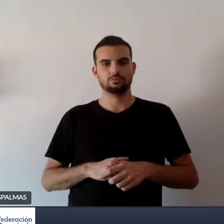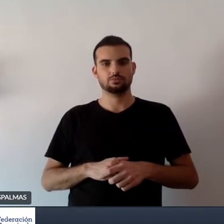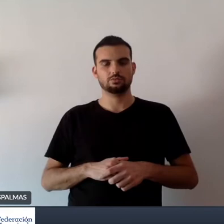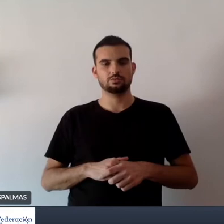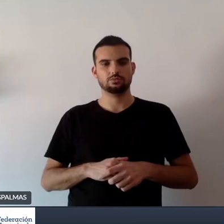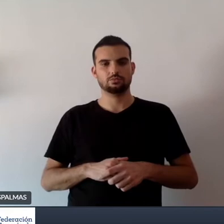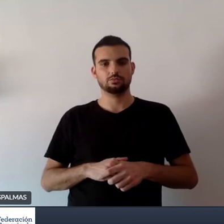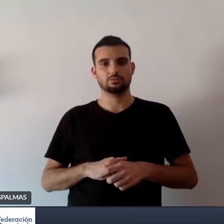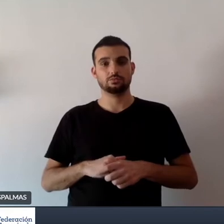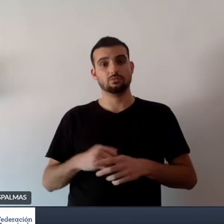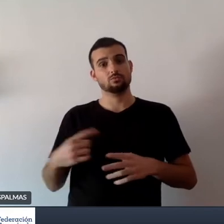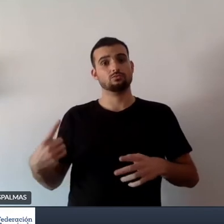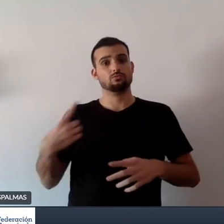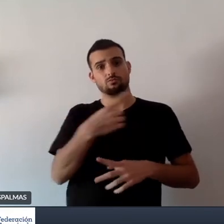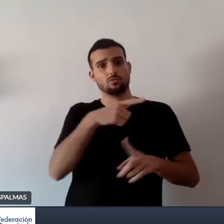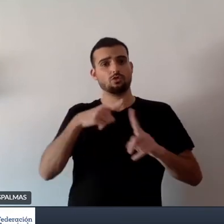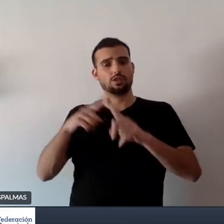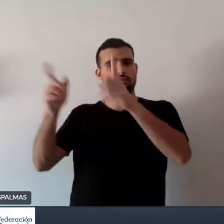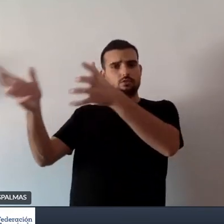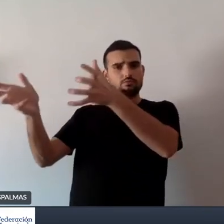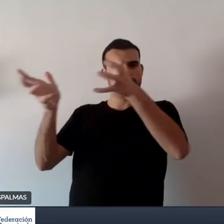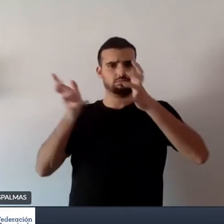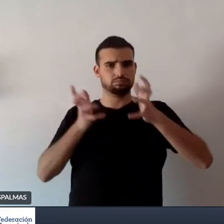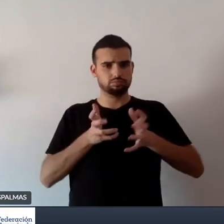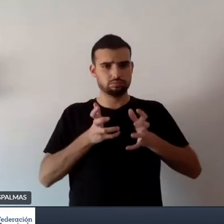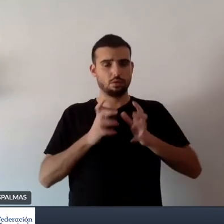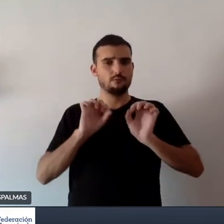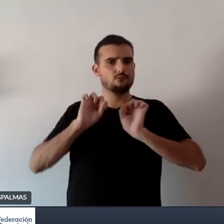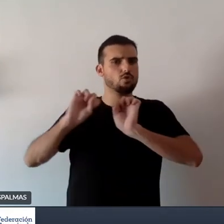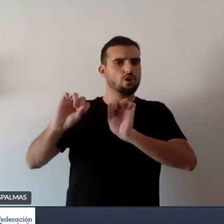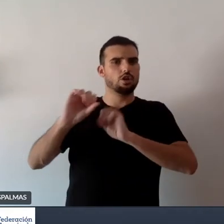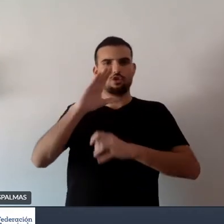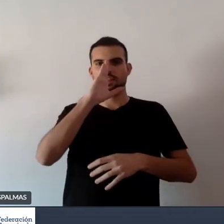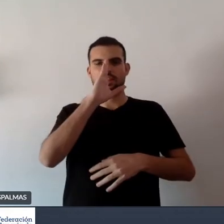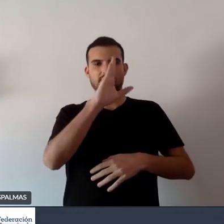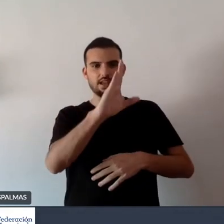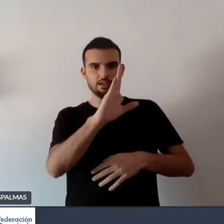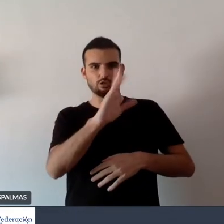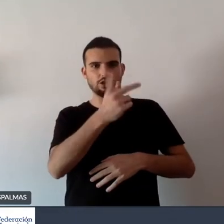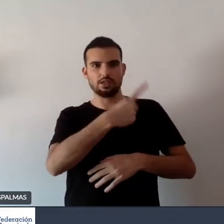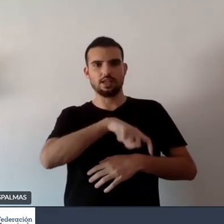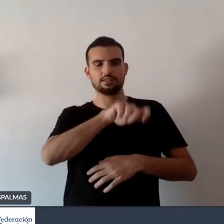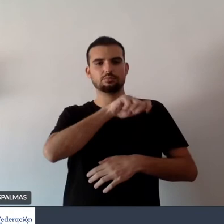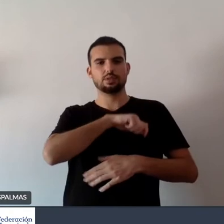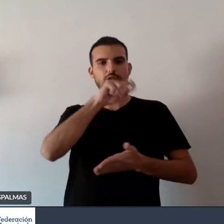Subida para recibir, bloqueo directo, Spanish pick and roll.